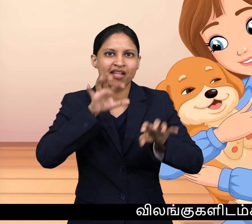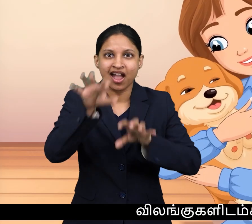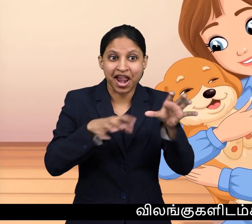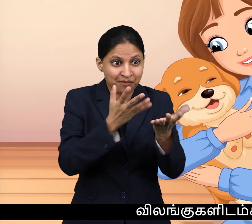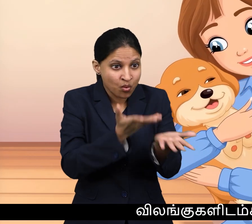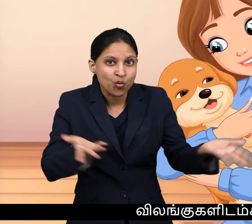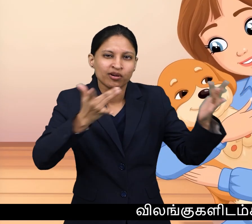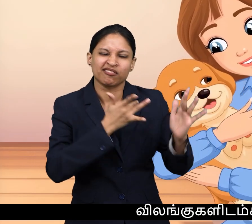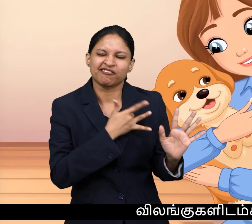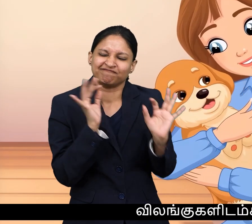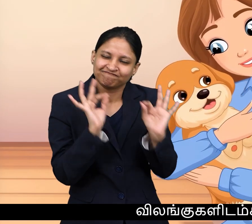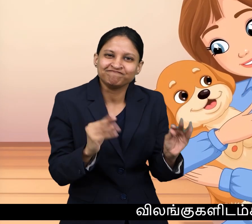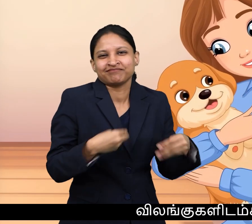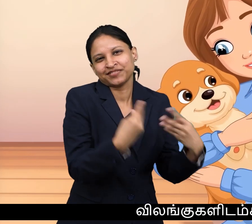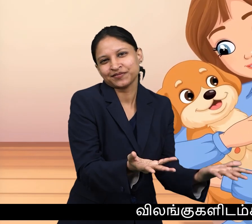விலங்குகளிடம் கருணை காட்டுங்கள்.